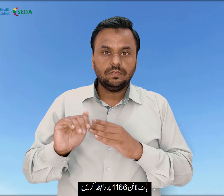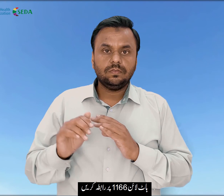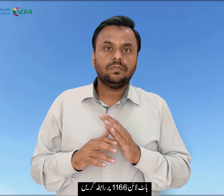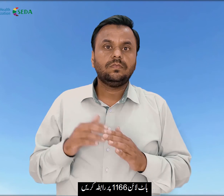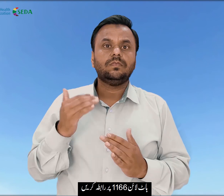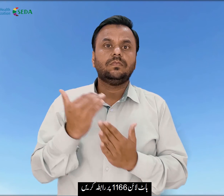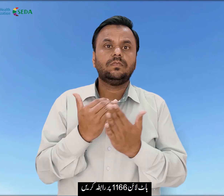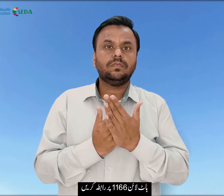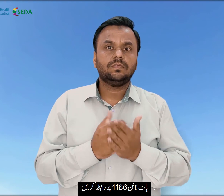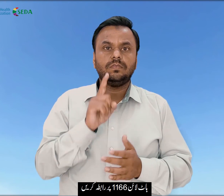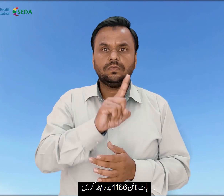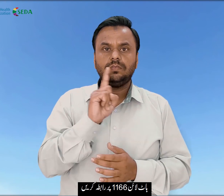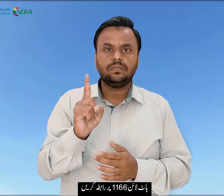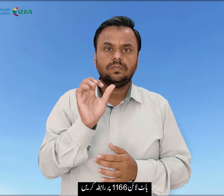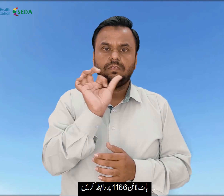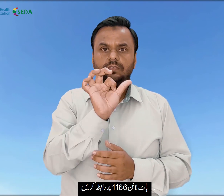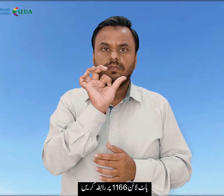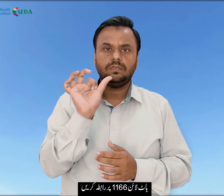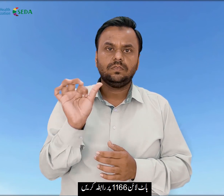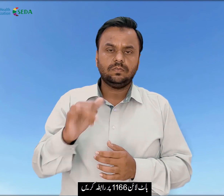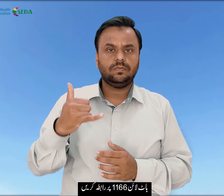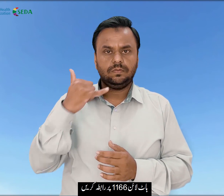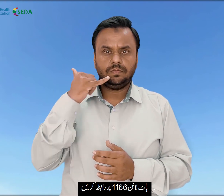لائن 1166 پر رابطہ کریں۔